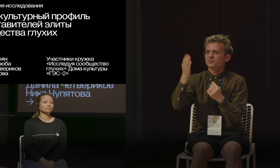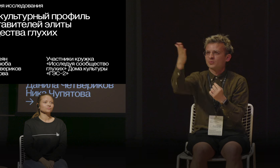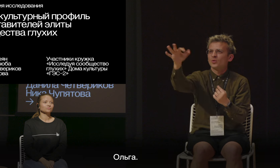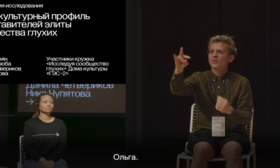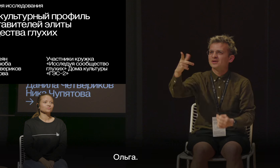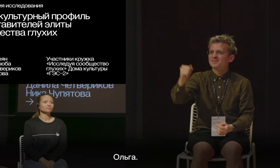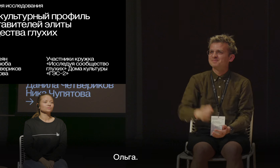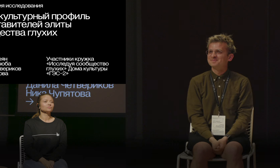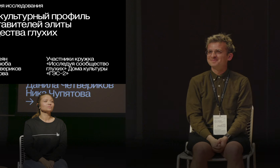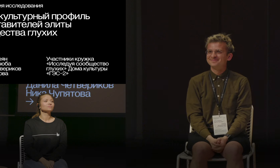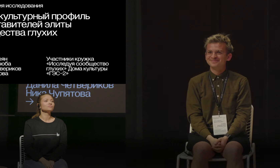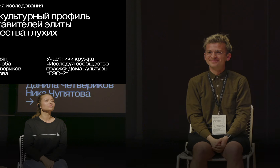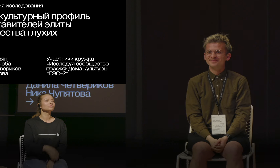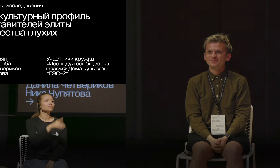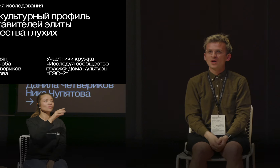интересны аудитории. Ольга.